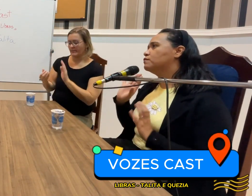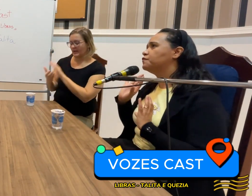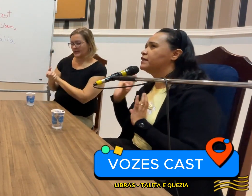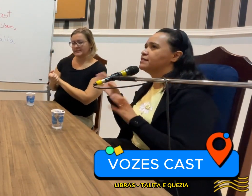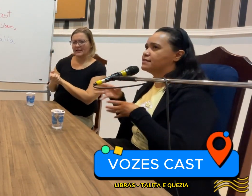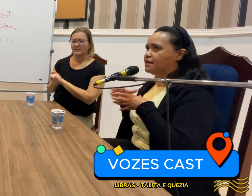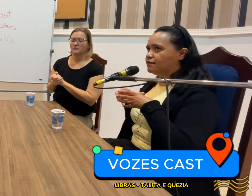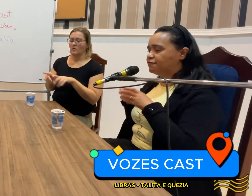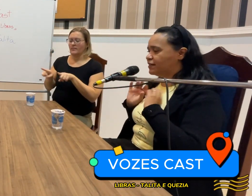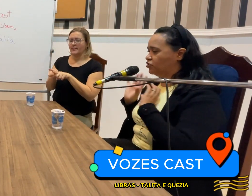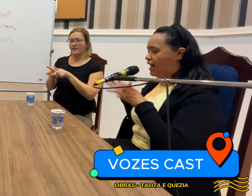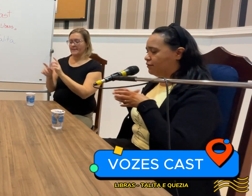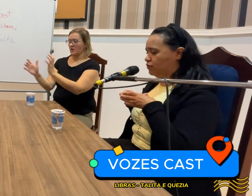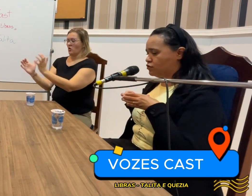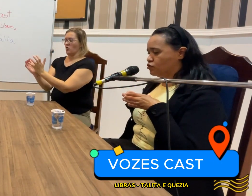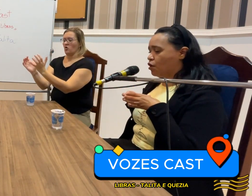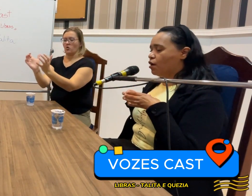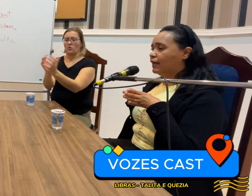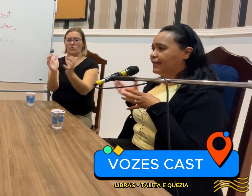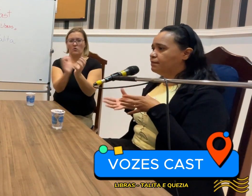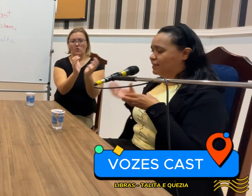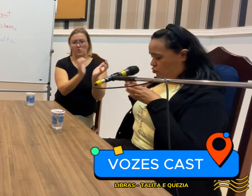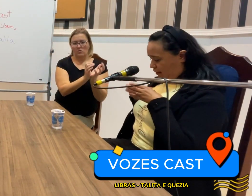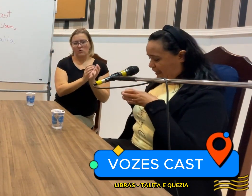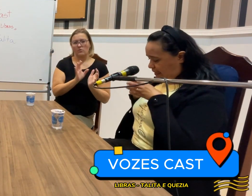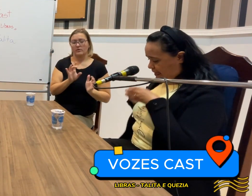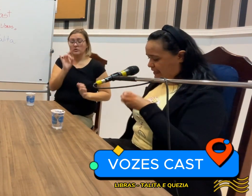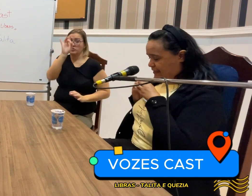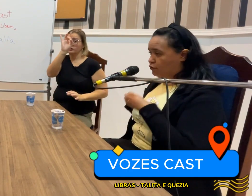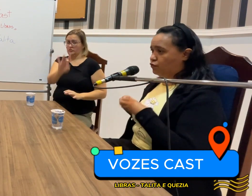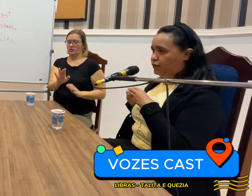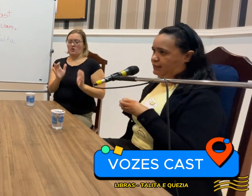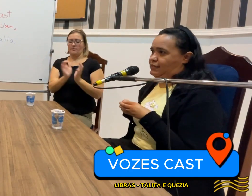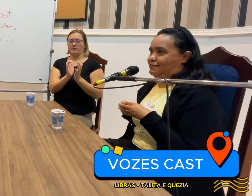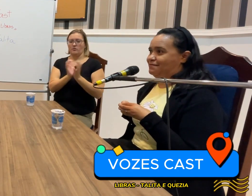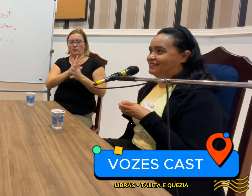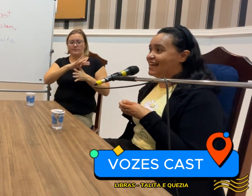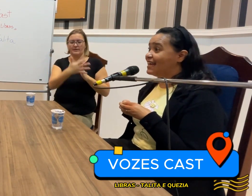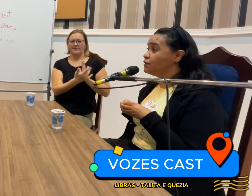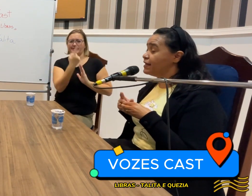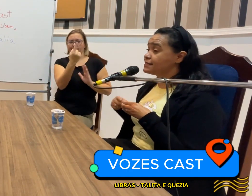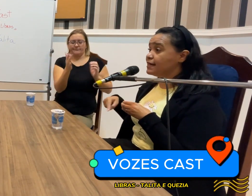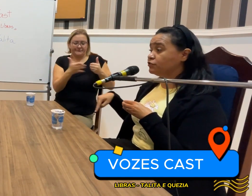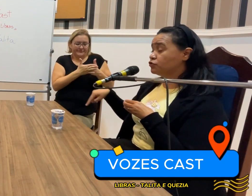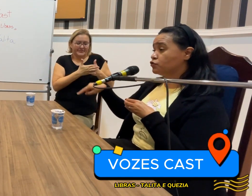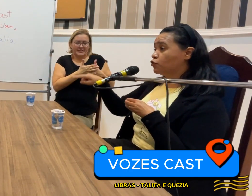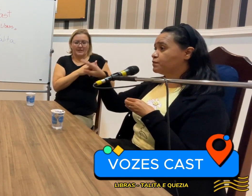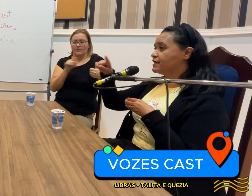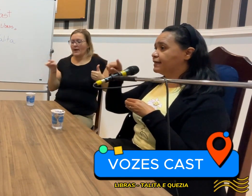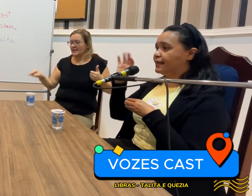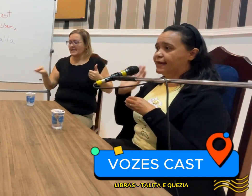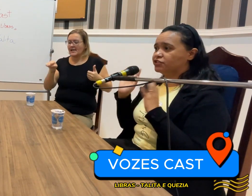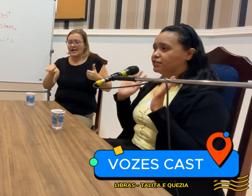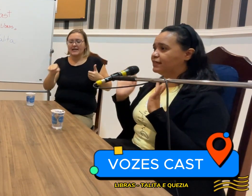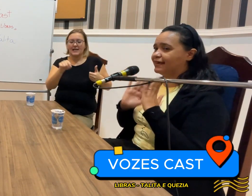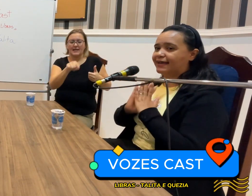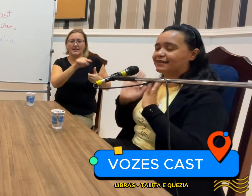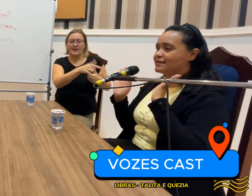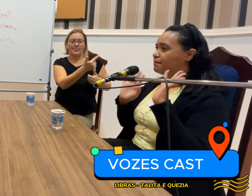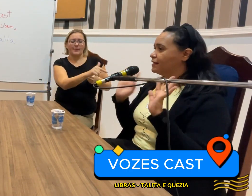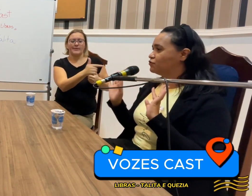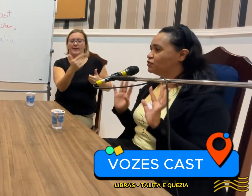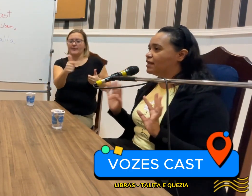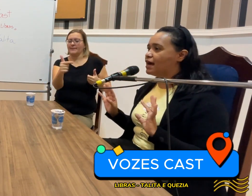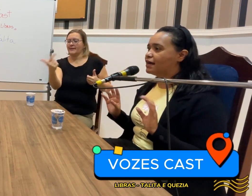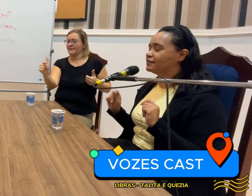que a gente não fique assim, fechado. As Libras só tem nesse grupo aqui. Né? E o restante dos grupos da igreja, ninguém